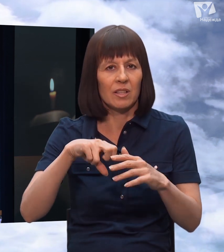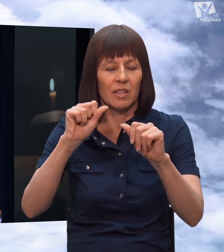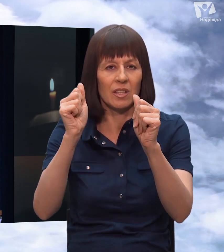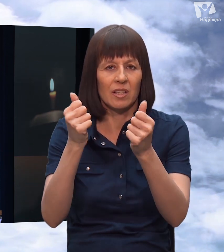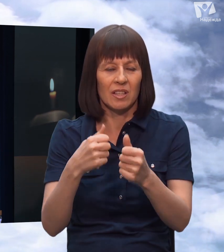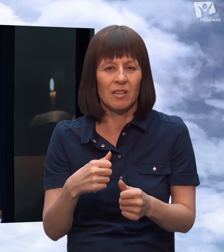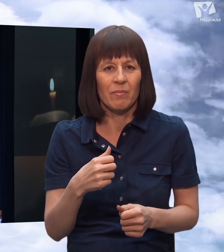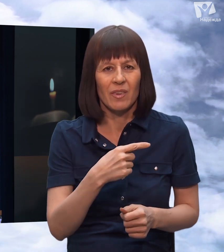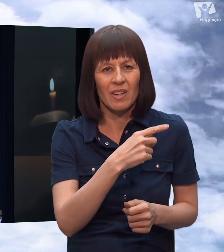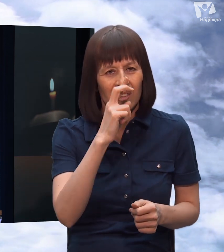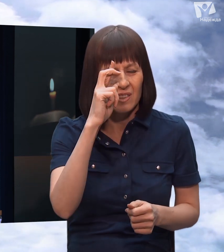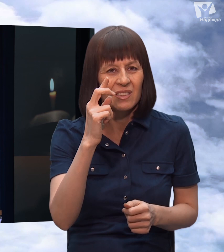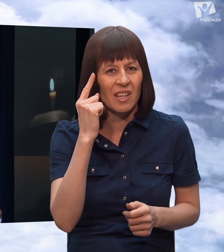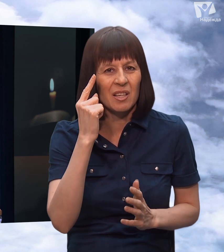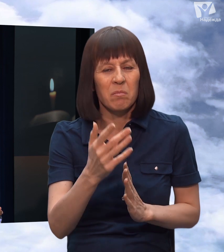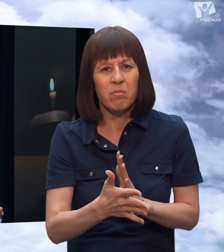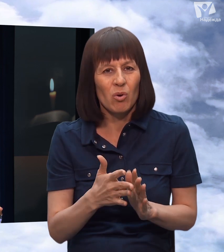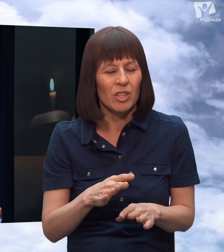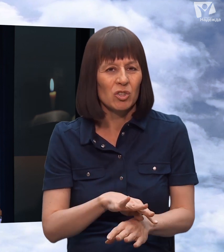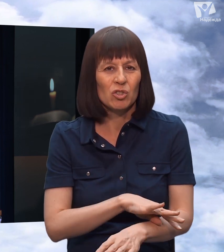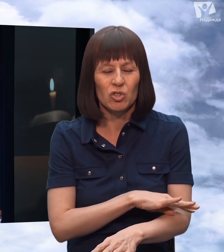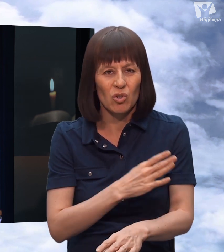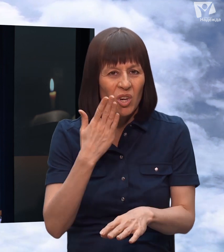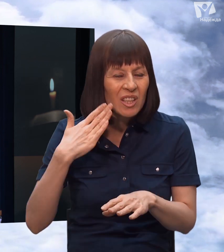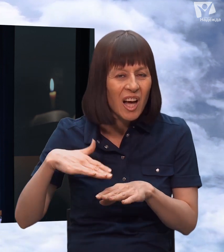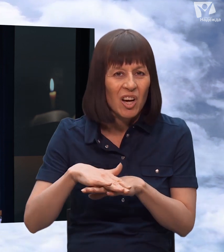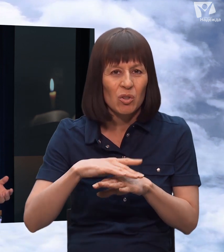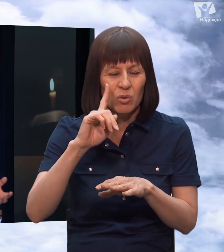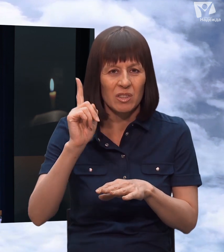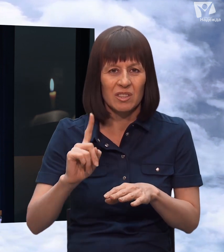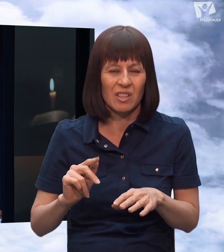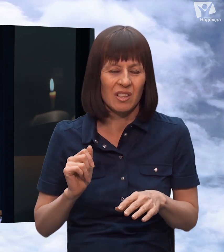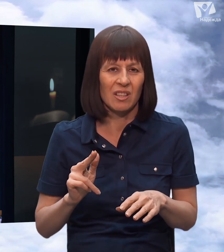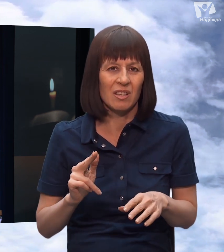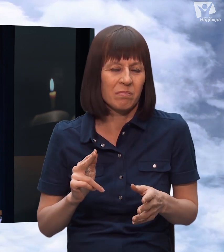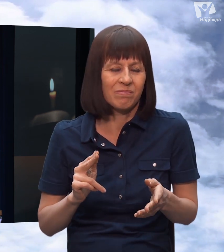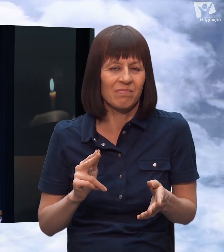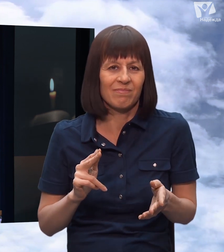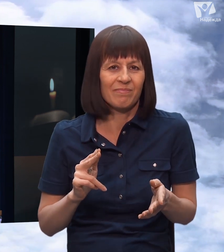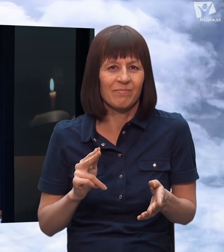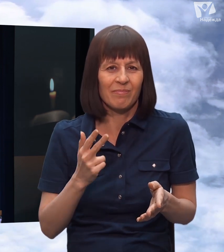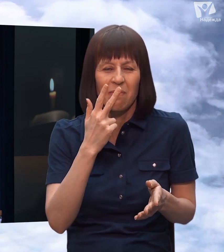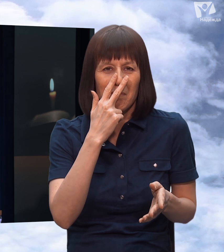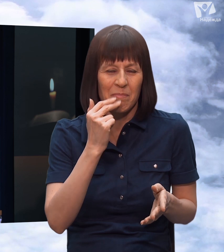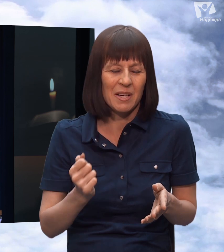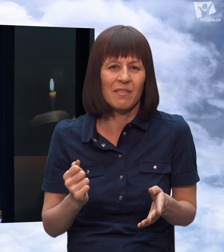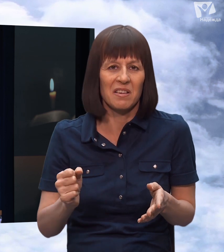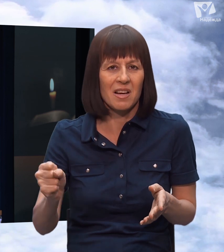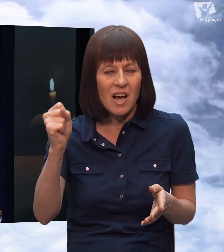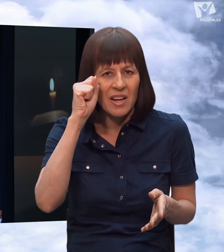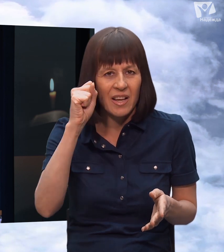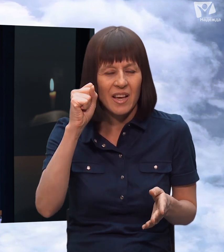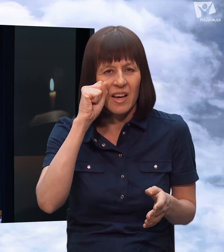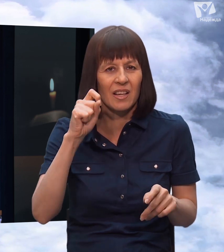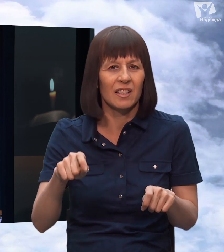где да есть вторично вопрос храма главное в отношении двух личностях ходить по законам